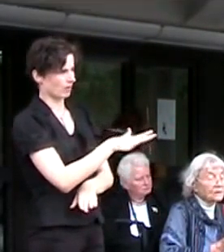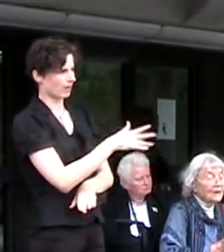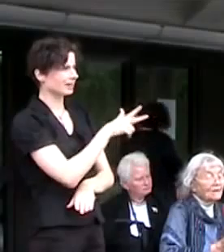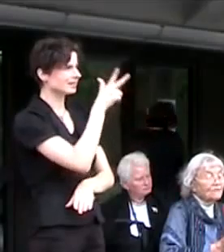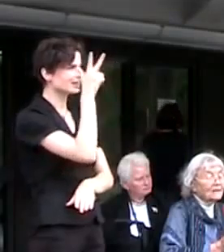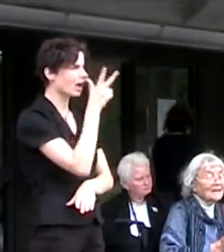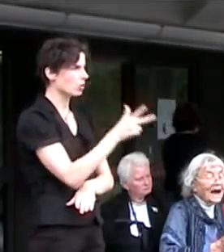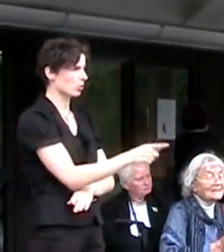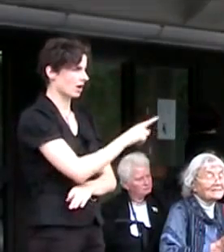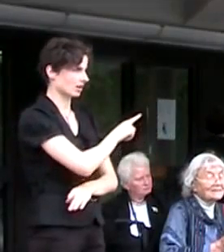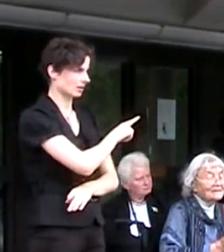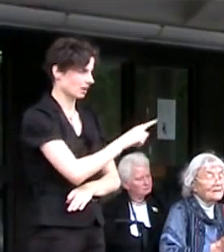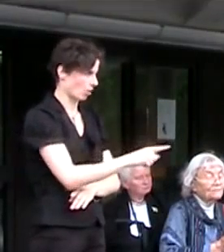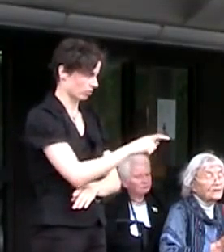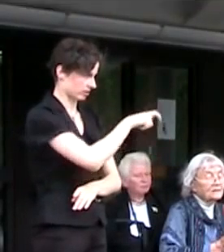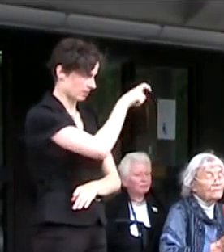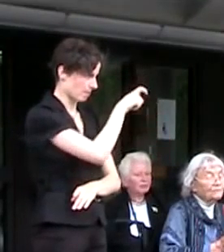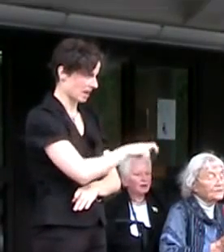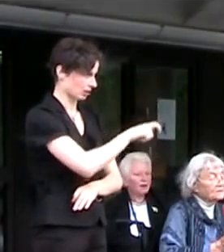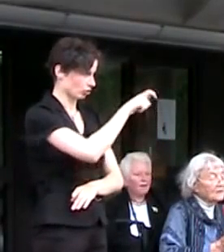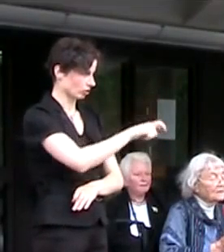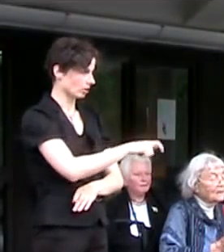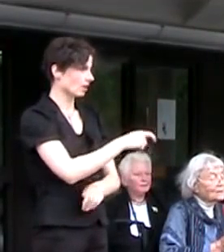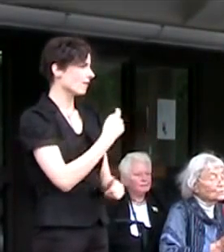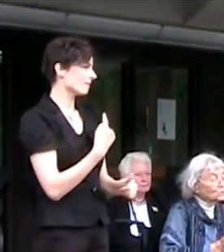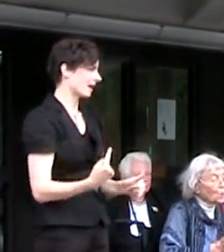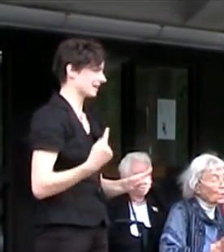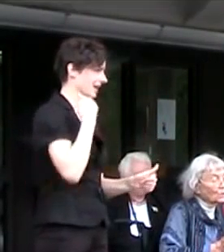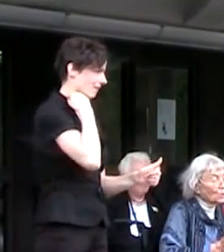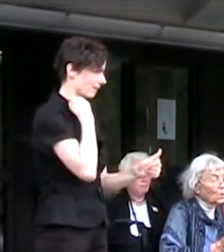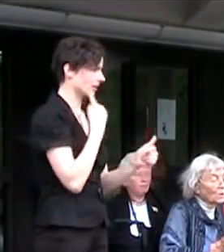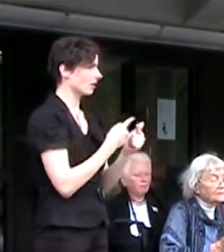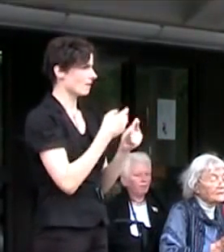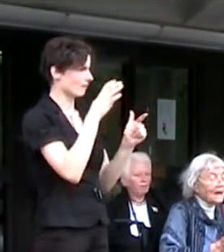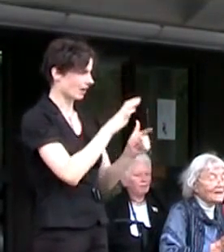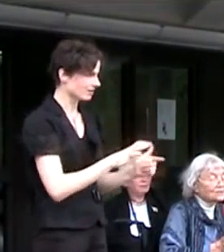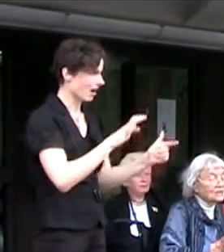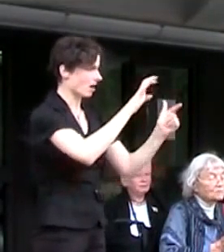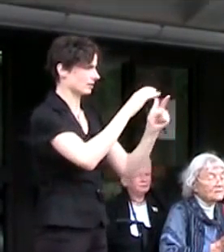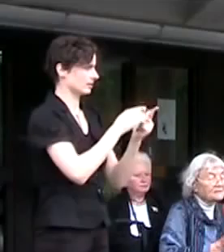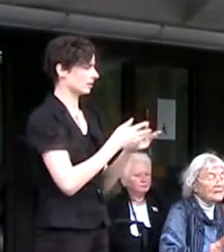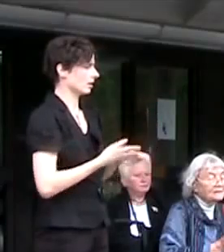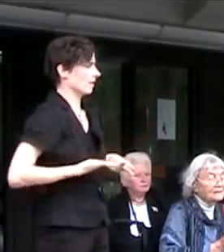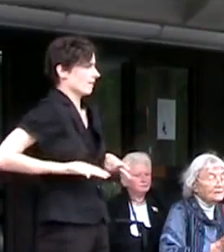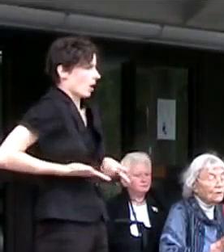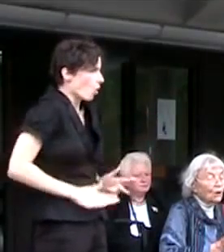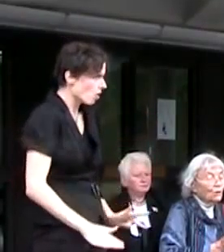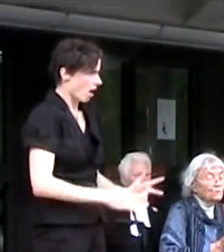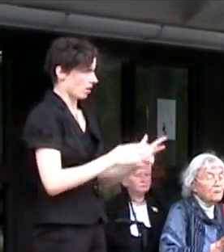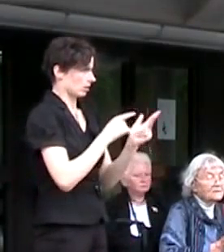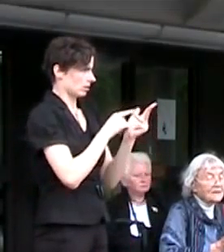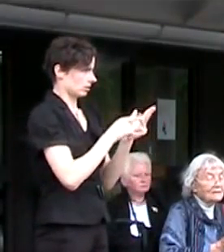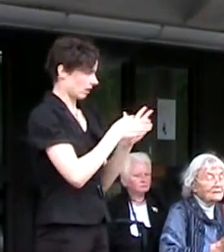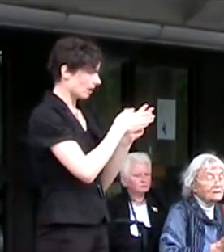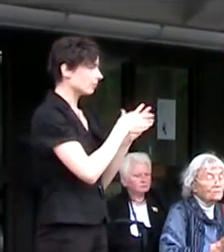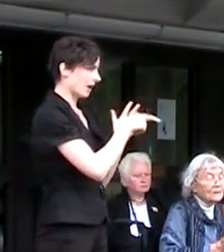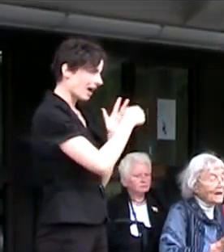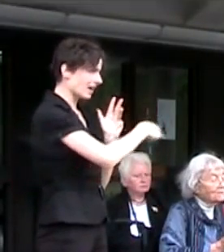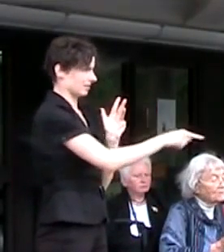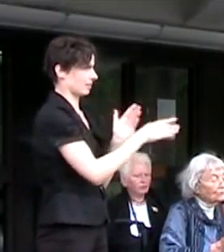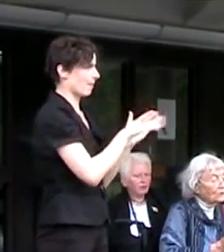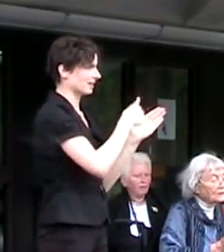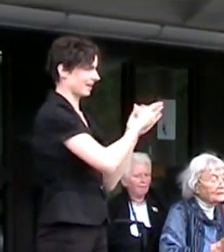300.000 vergasten, vergifteten, zu Tode gehungerten Anstaltspatientinnen und Patienten